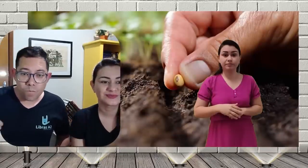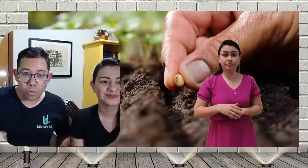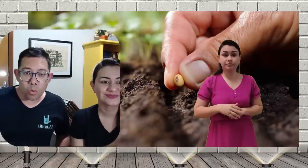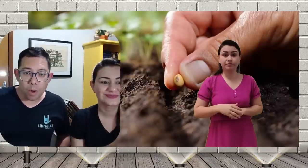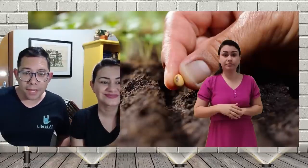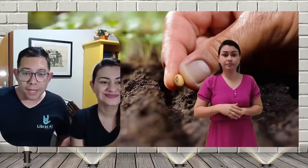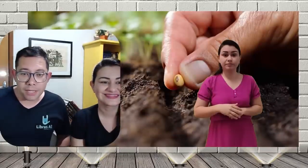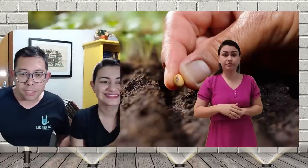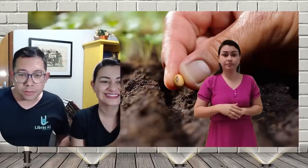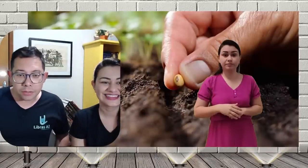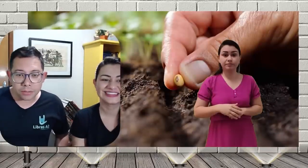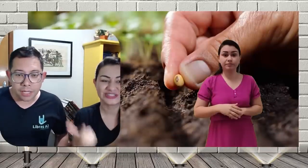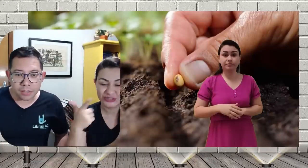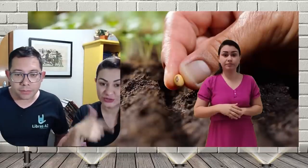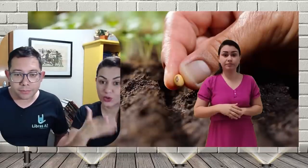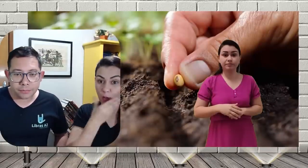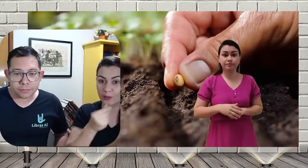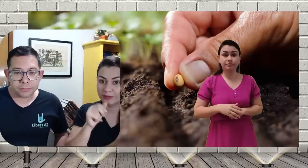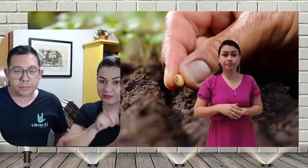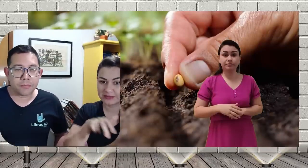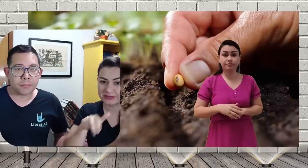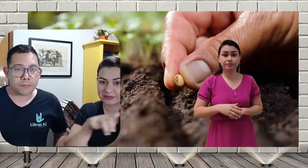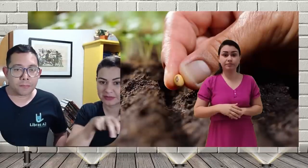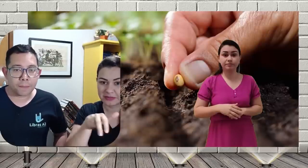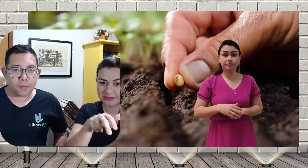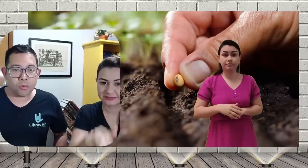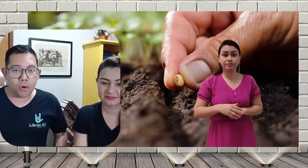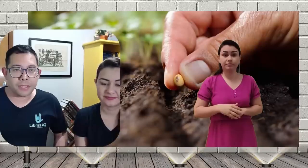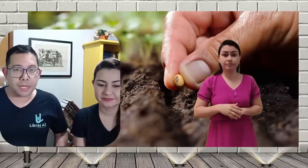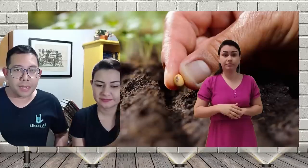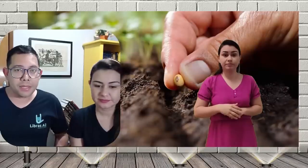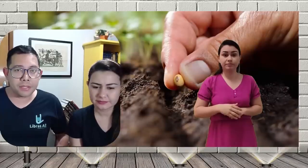O homem caminhando, tá? O homem tá caminhando.